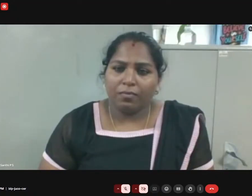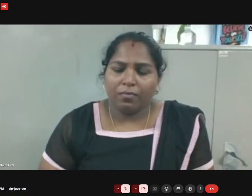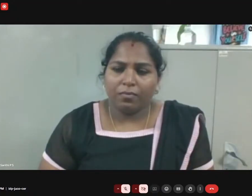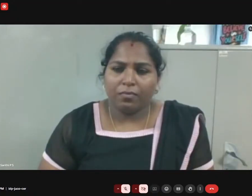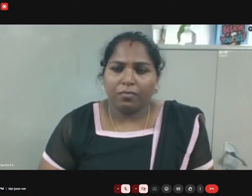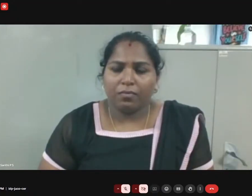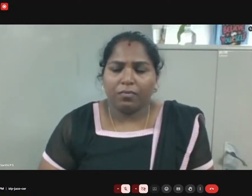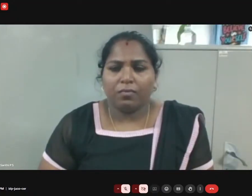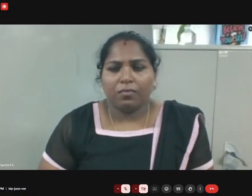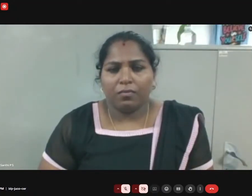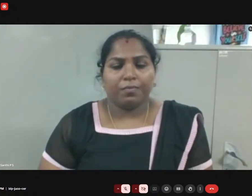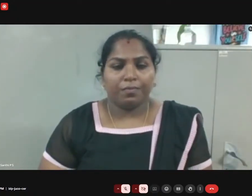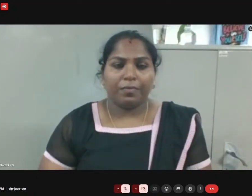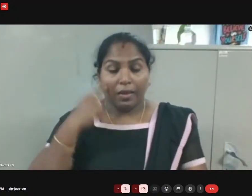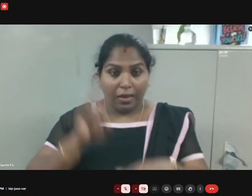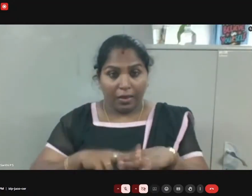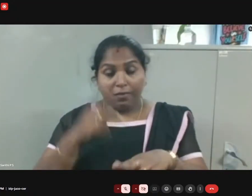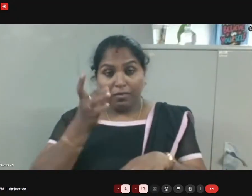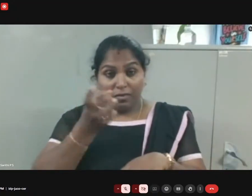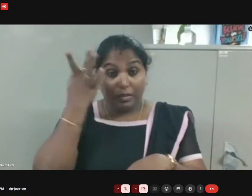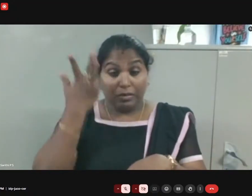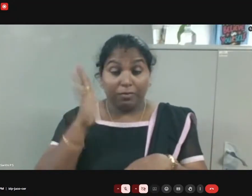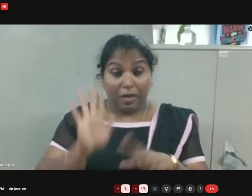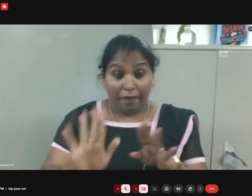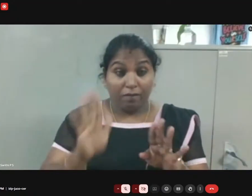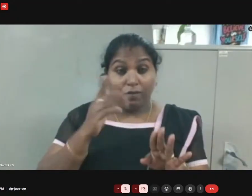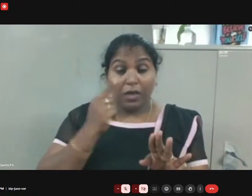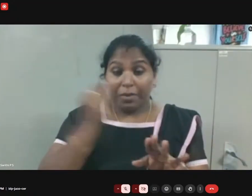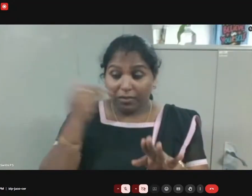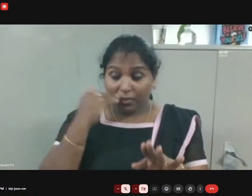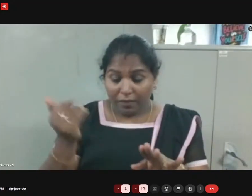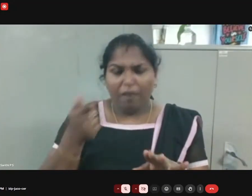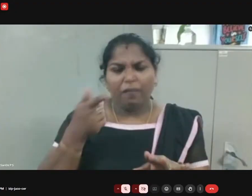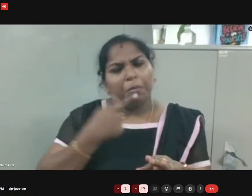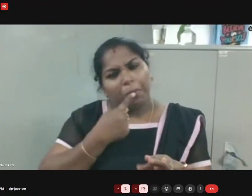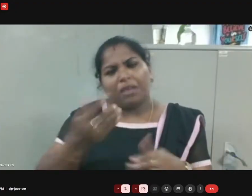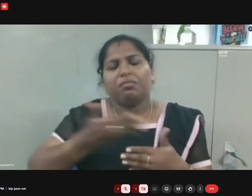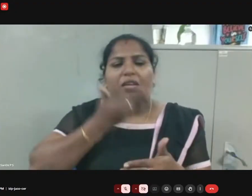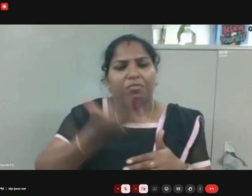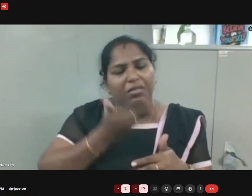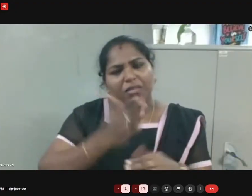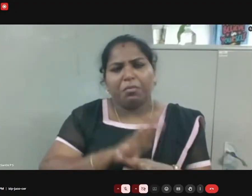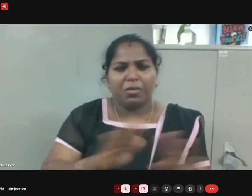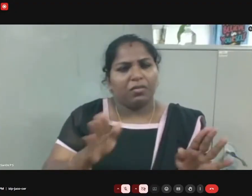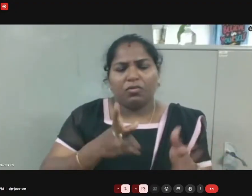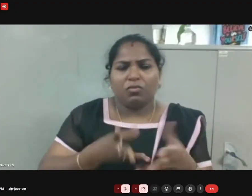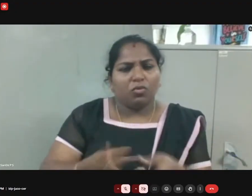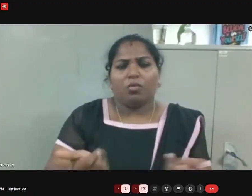അഗ്രസീവ് ആയിട്ടുള്ള സിബ്ലിങ്സ് ഉണ്ടെങ്കിൽ നമ്മള് അവരെ പറഞ്ഞ് മനസ്സിലാക്കി കൊടുക്കുക എന്നുള്ളതാണ് ഇതിന്റെ ഏക പോംവഴി.